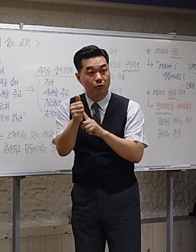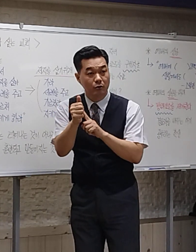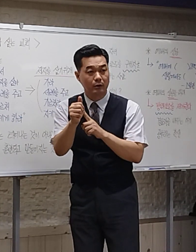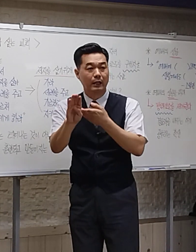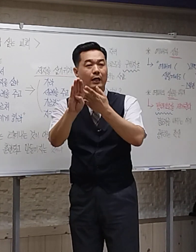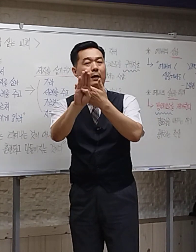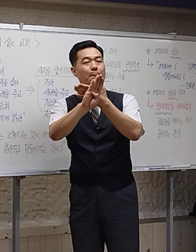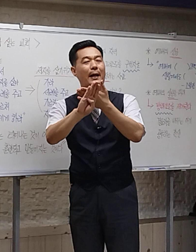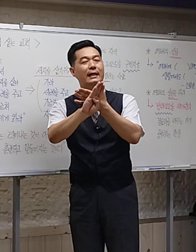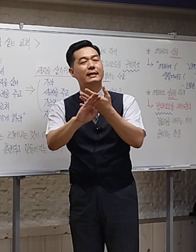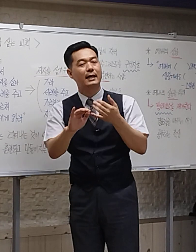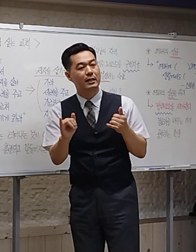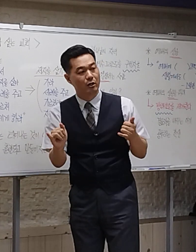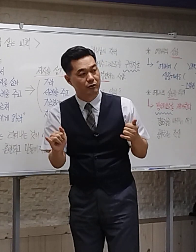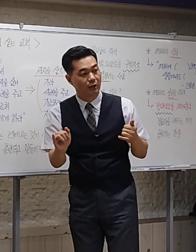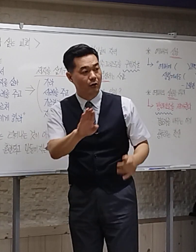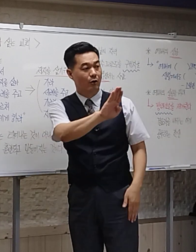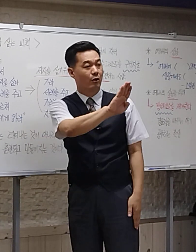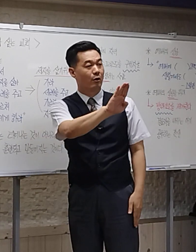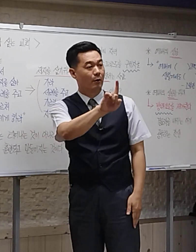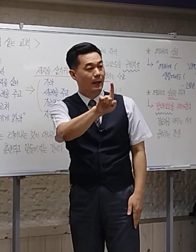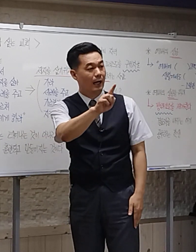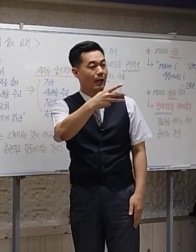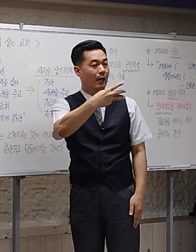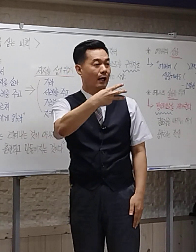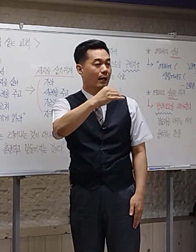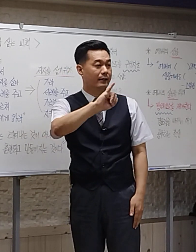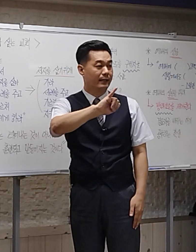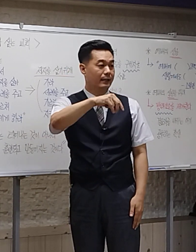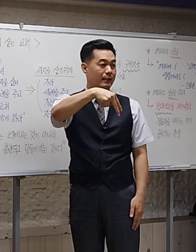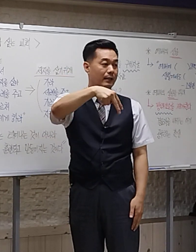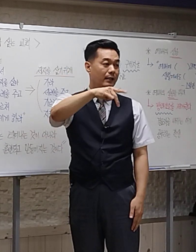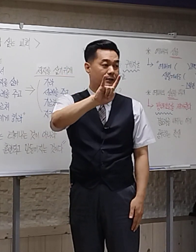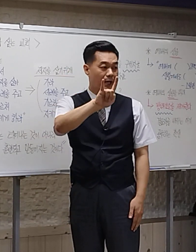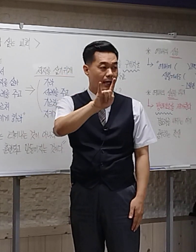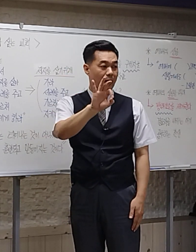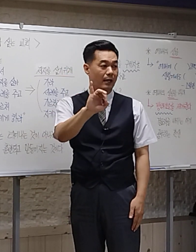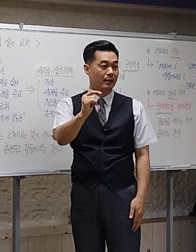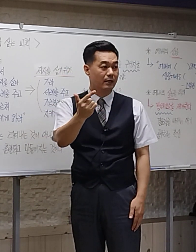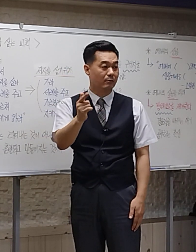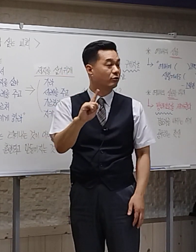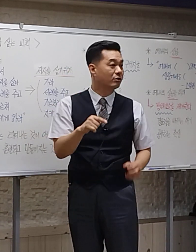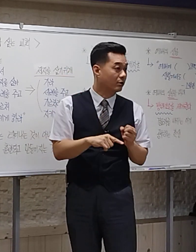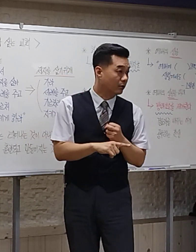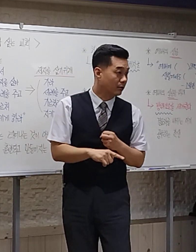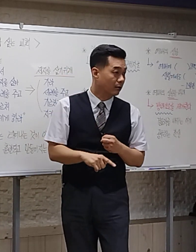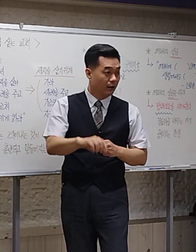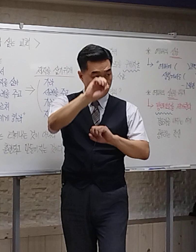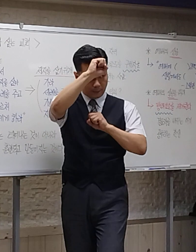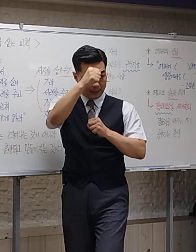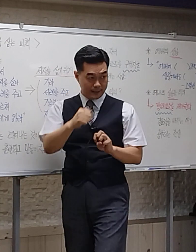바울은 바리새인이었어요. 바리새인 무슨 뜻? 다리 세